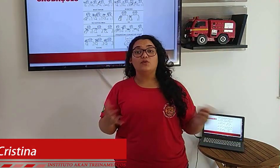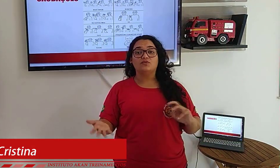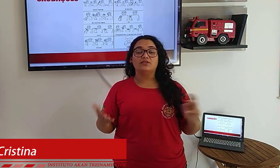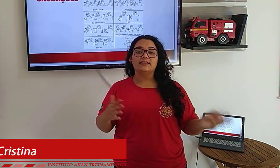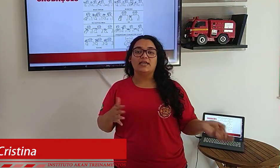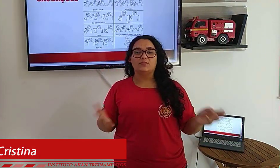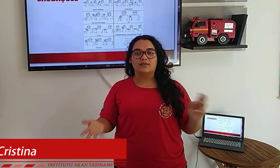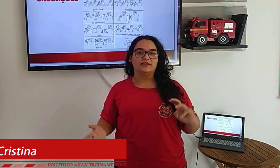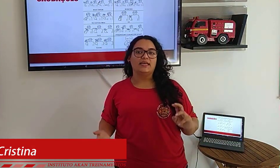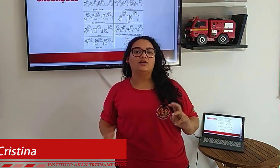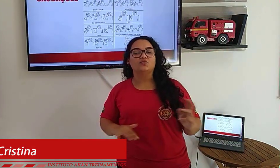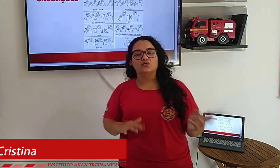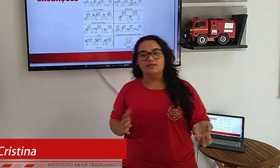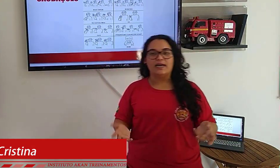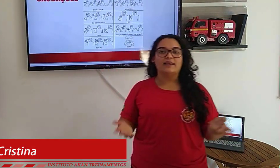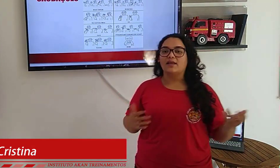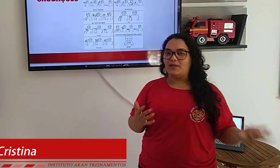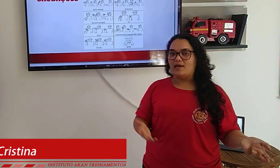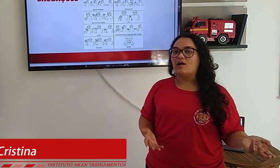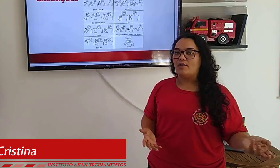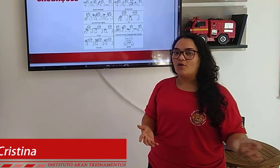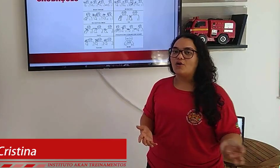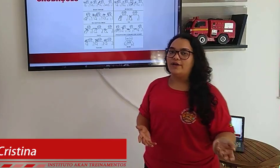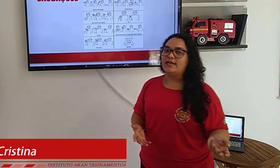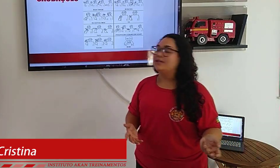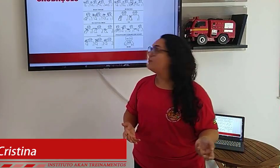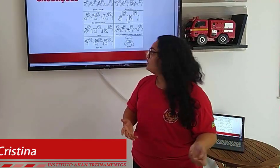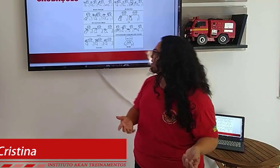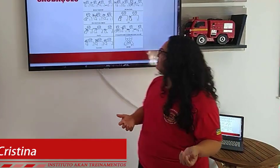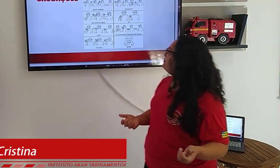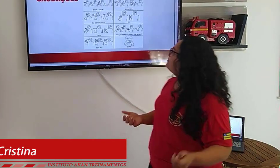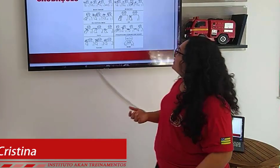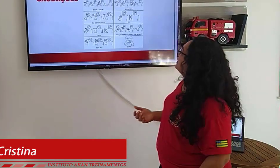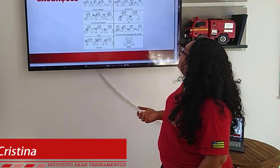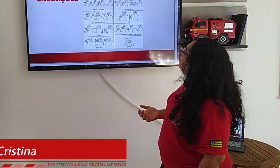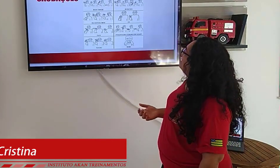de cidade para cidade. O sotaque também ocorre nas línguas, tá?